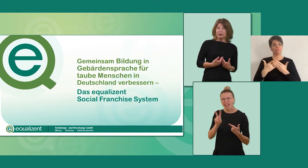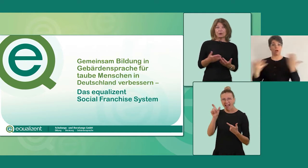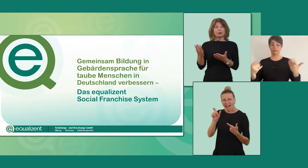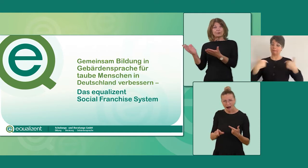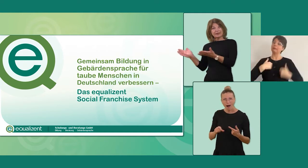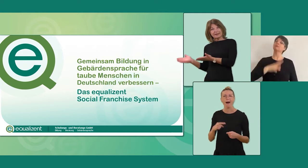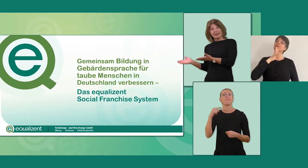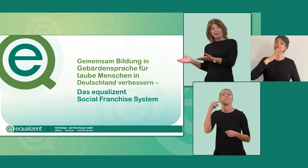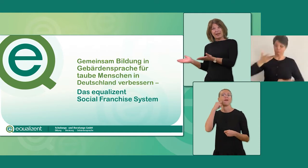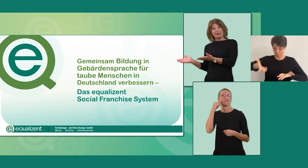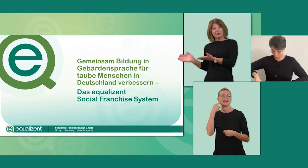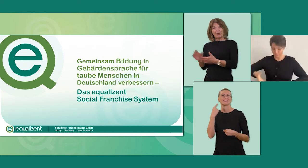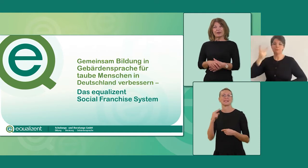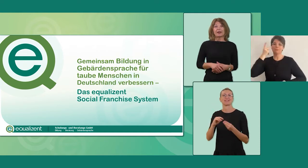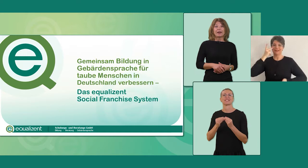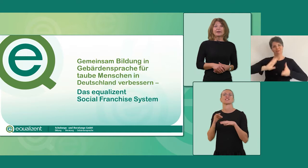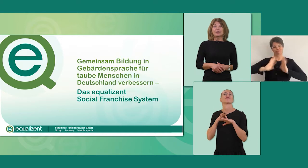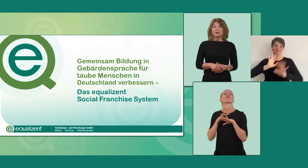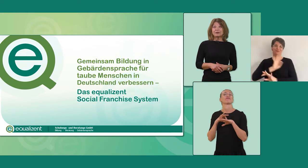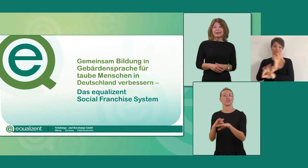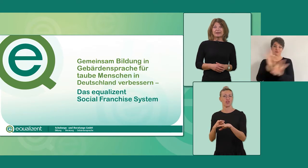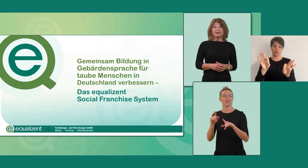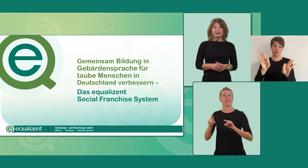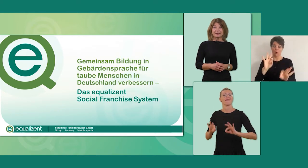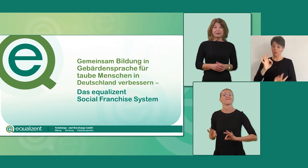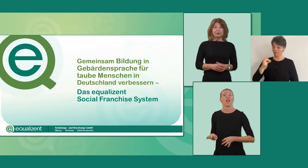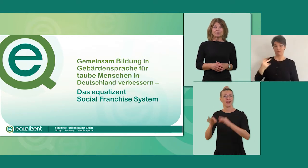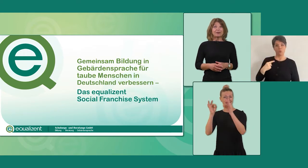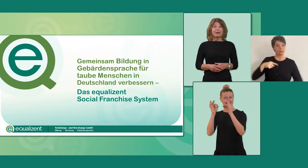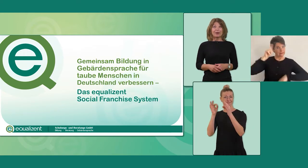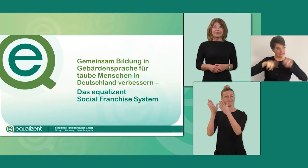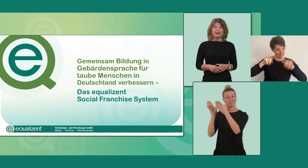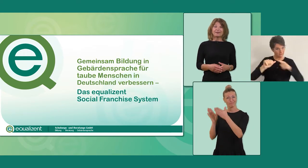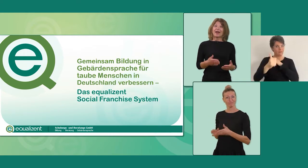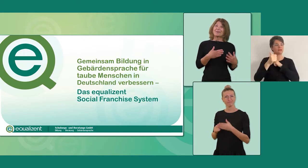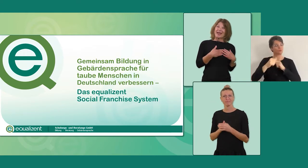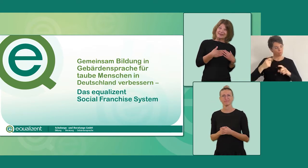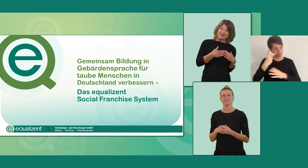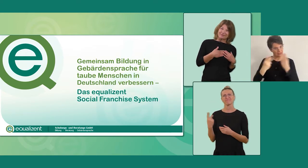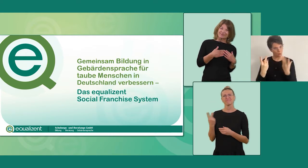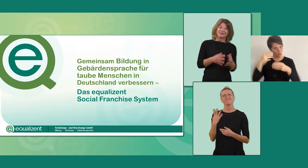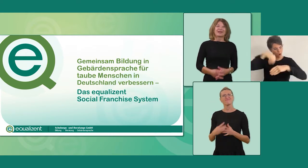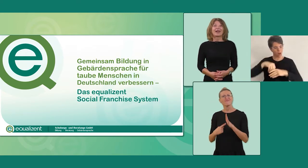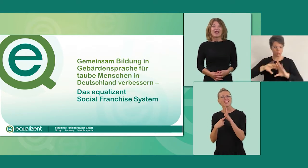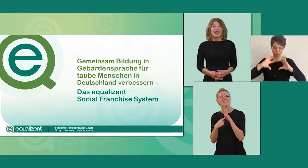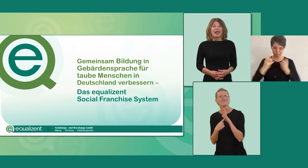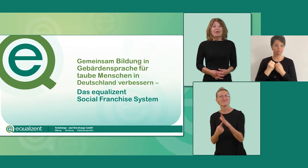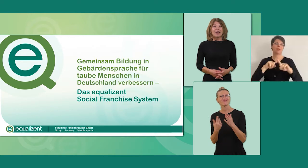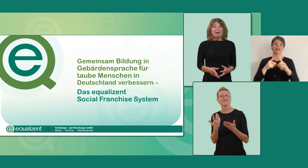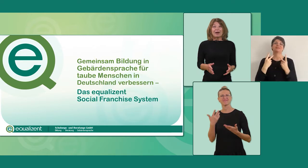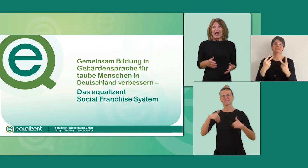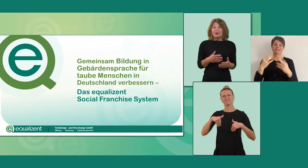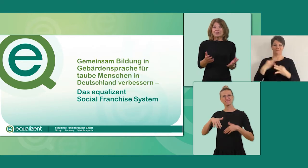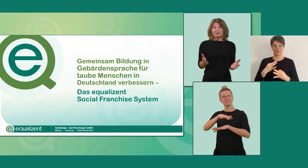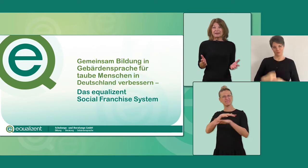zu euch und Patricia gebärdet für euch. Denn uns liegt Diversität und Bilingualität am Herzen.